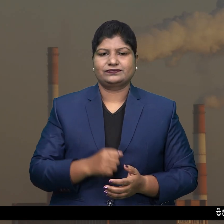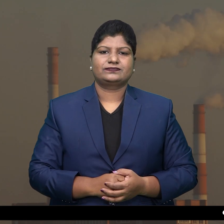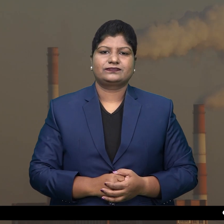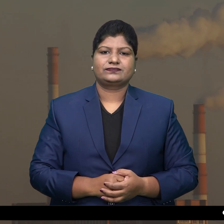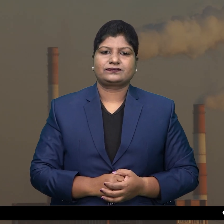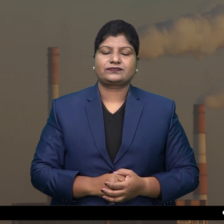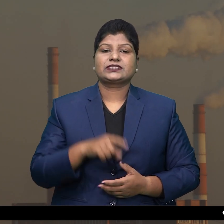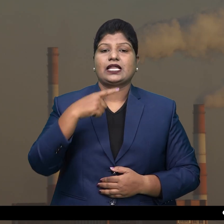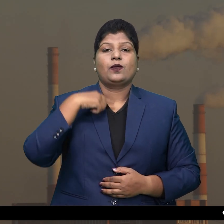ಮಾಲಿನ್ಯ,